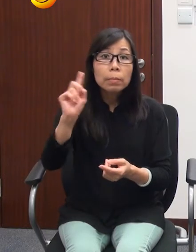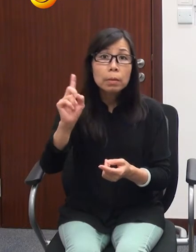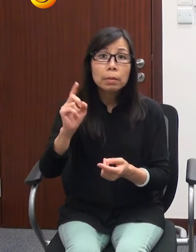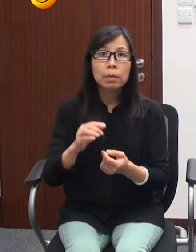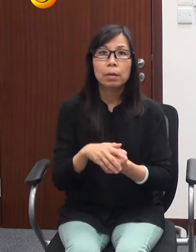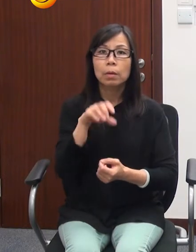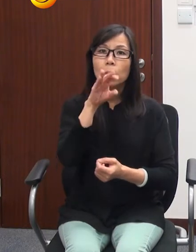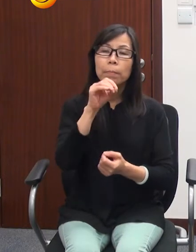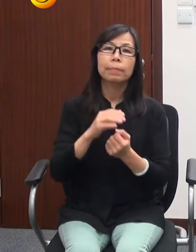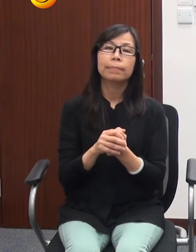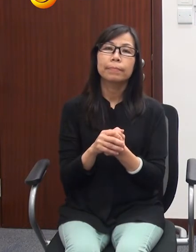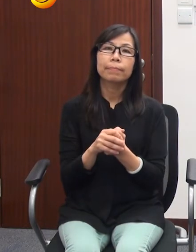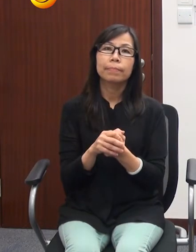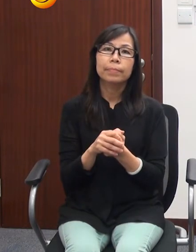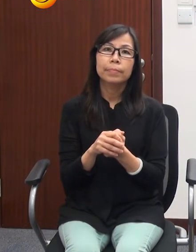在的問題呢，就是